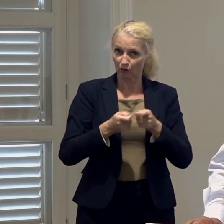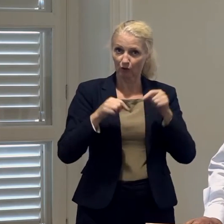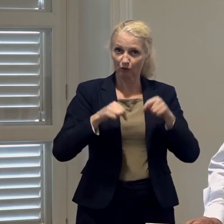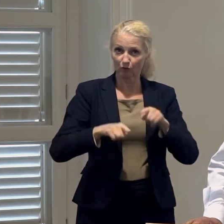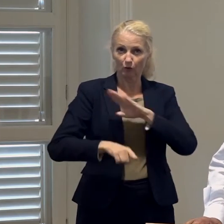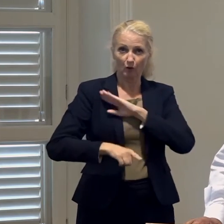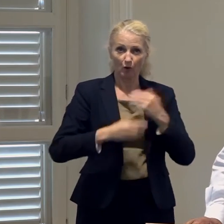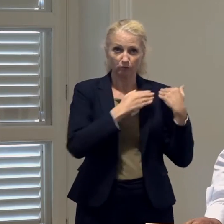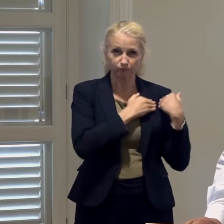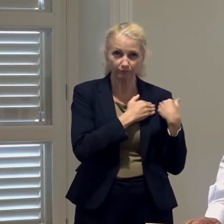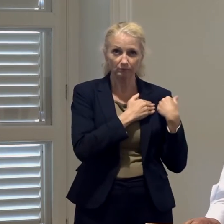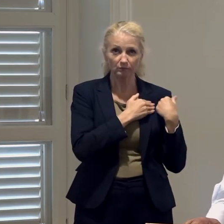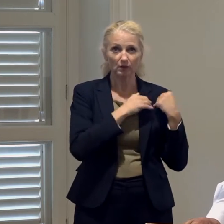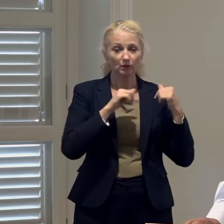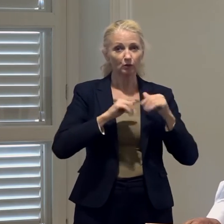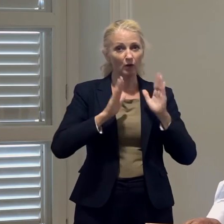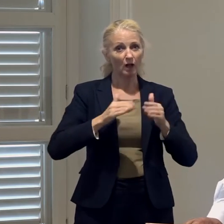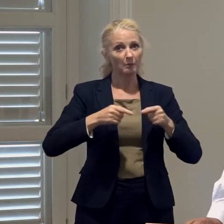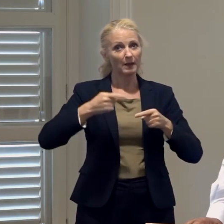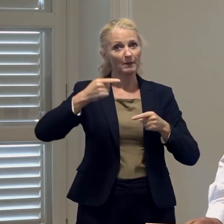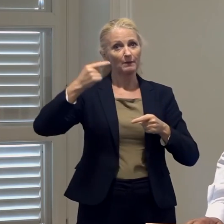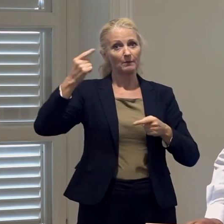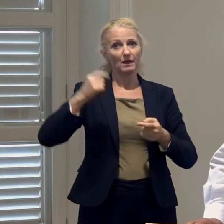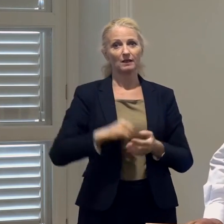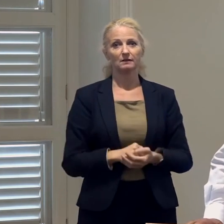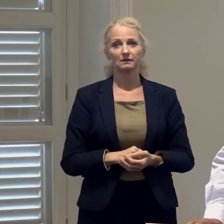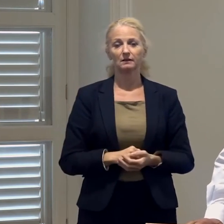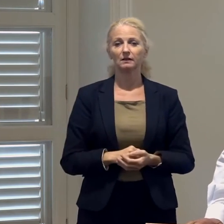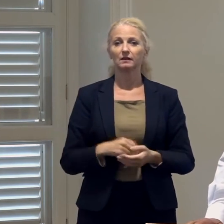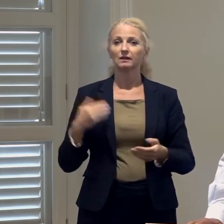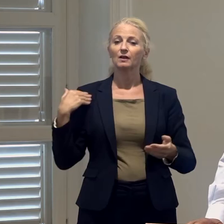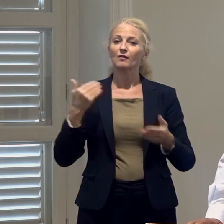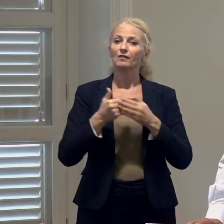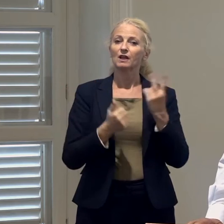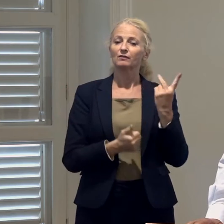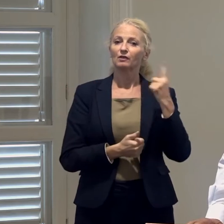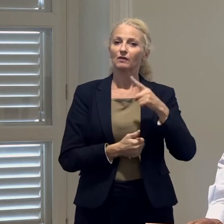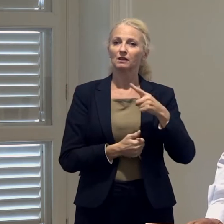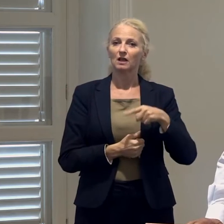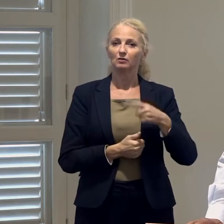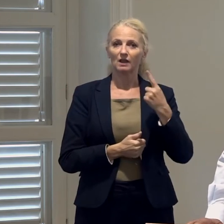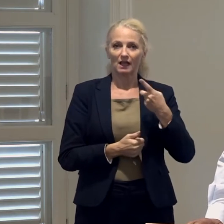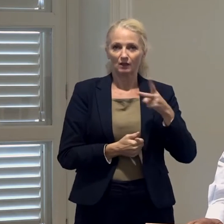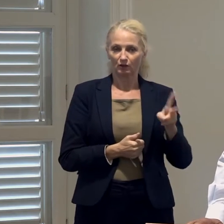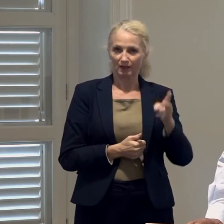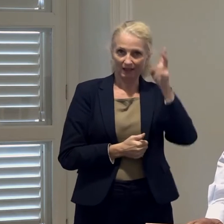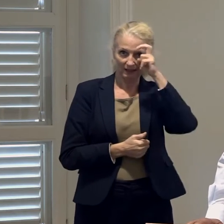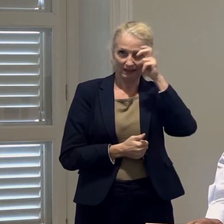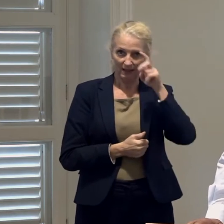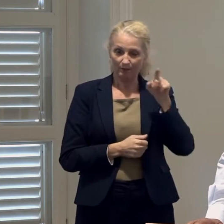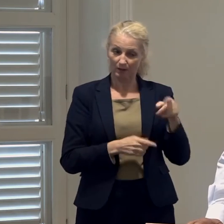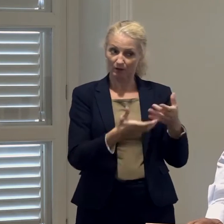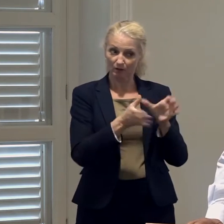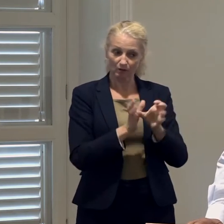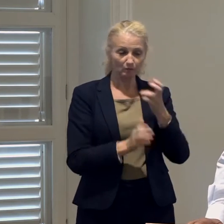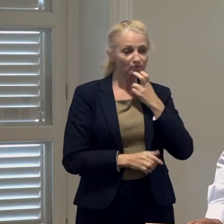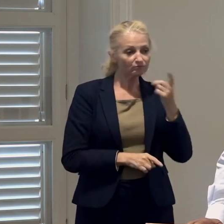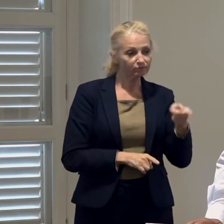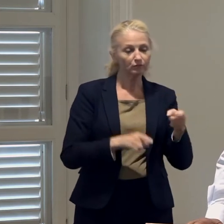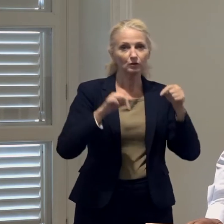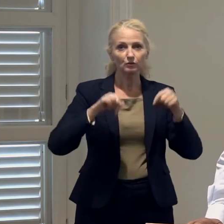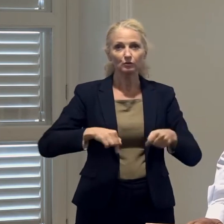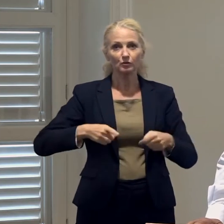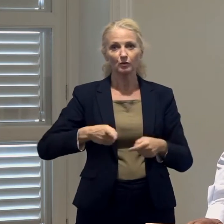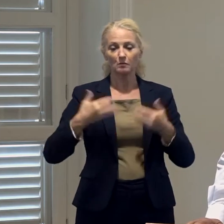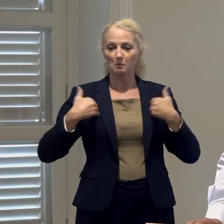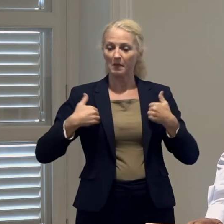Daarom is publieke gezondheid sinds december 2021 bezig om zoveel mogelijk mensen de kans te geven om de